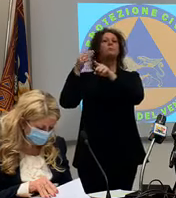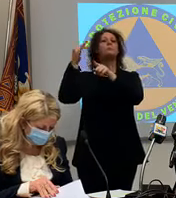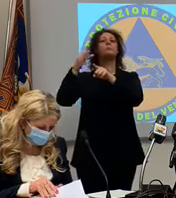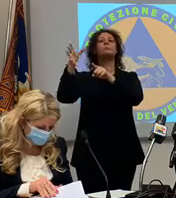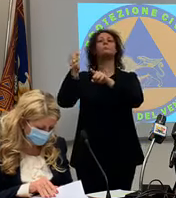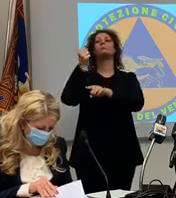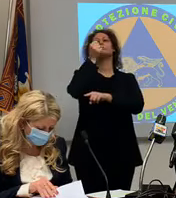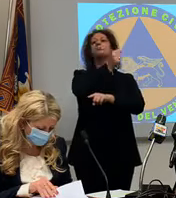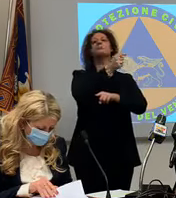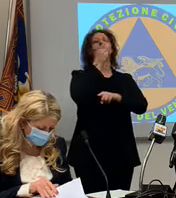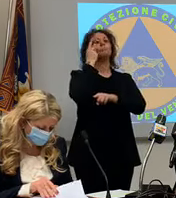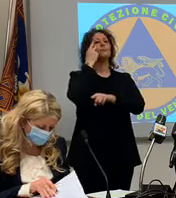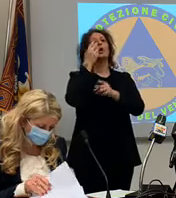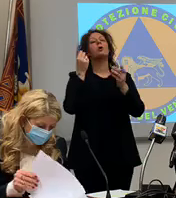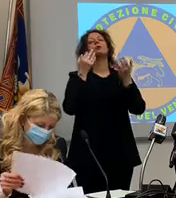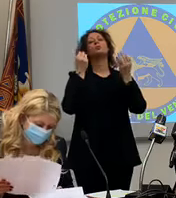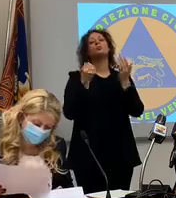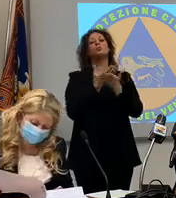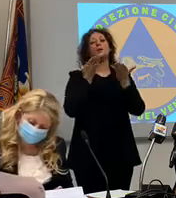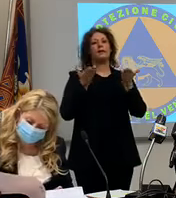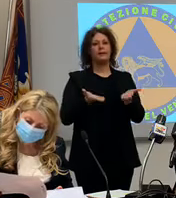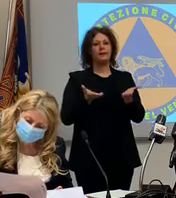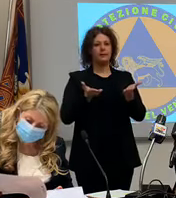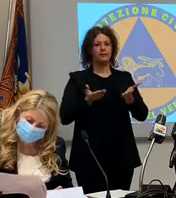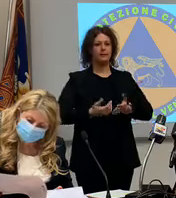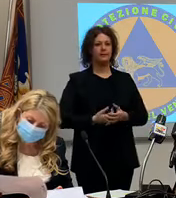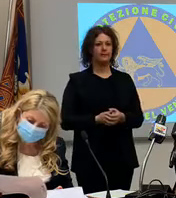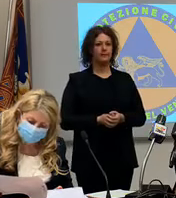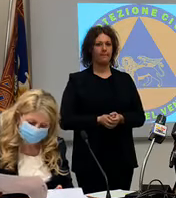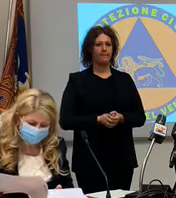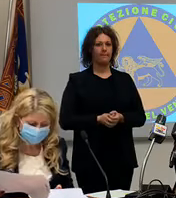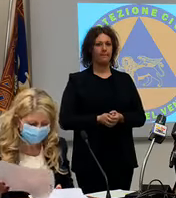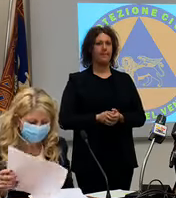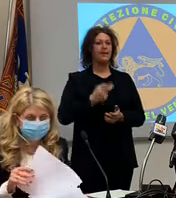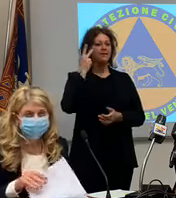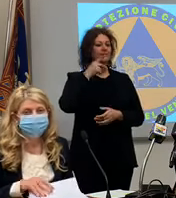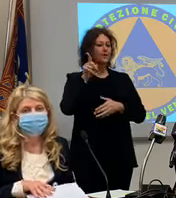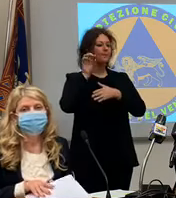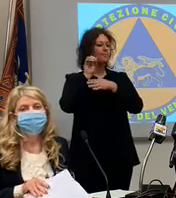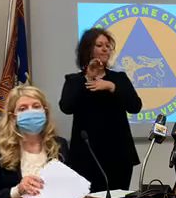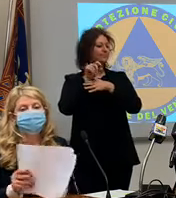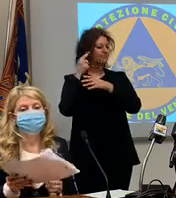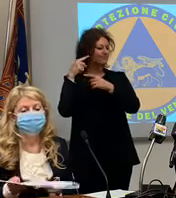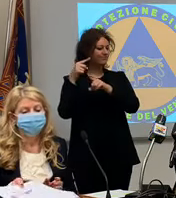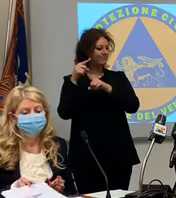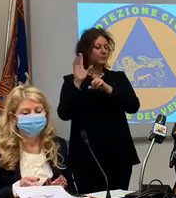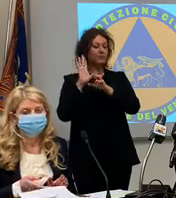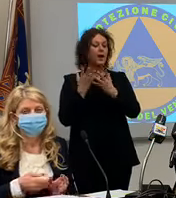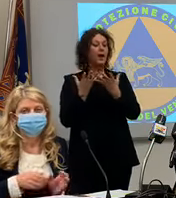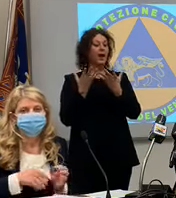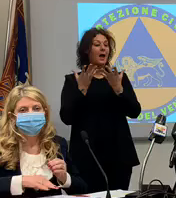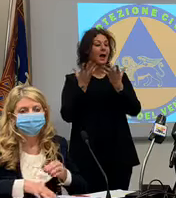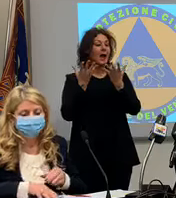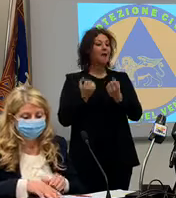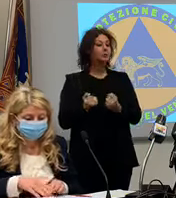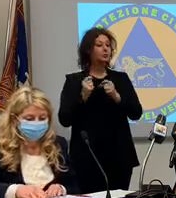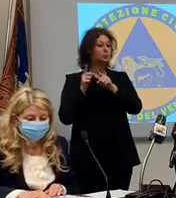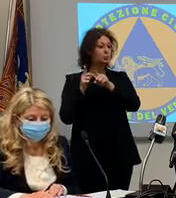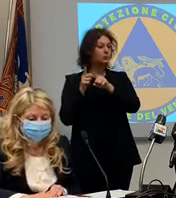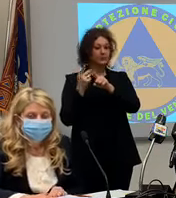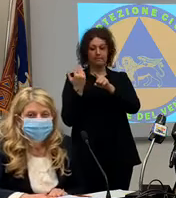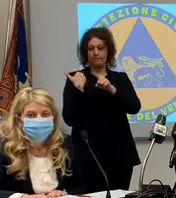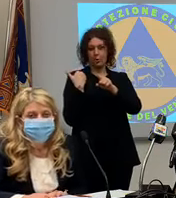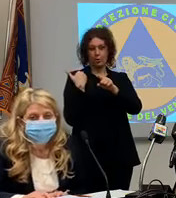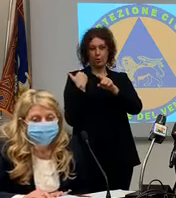traal Assunta proprio per Tra l'altro ha iniziato a lavorare poche settimane fa ed è stata assunta proprio con i posti in più del